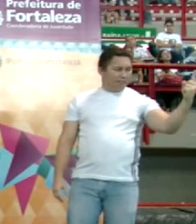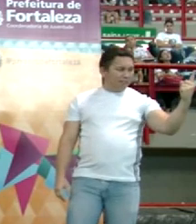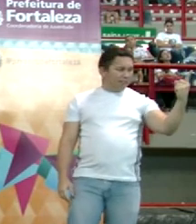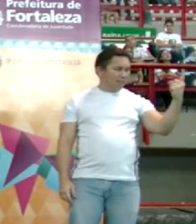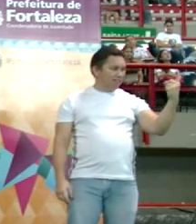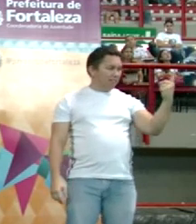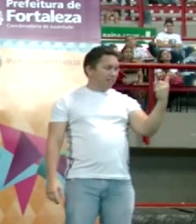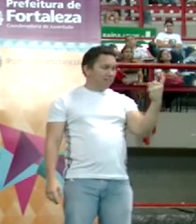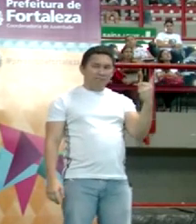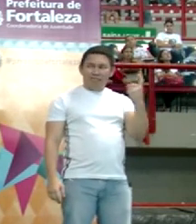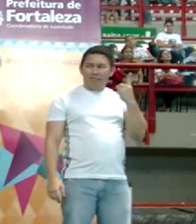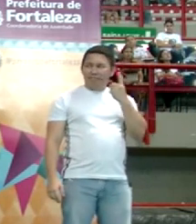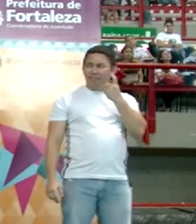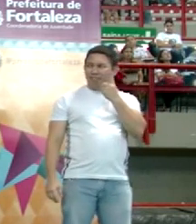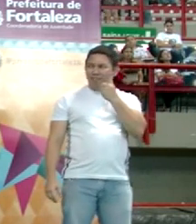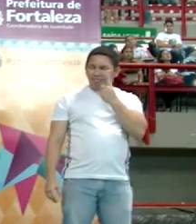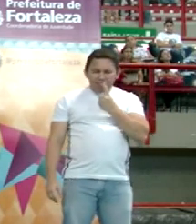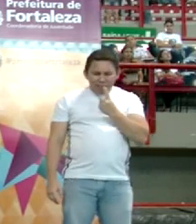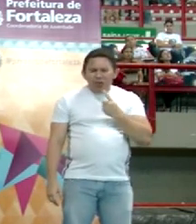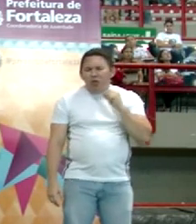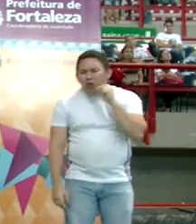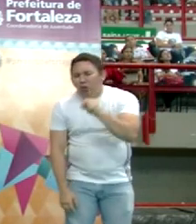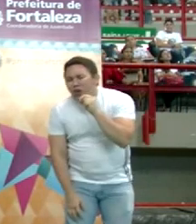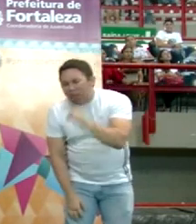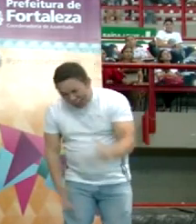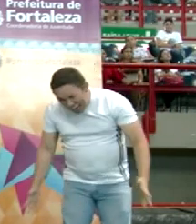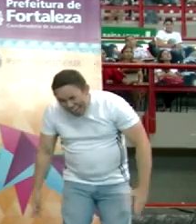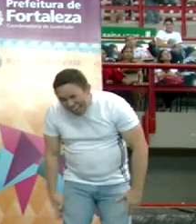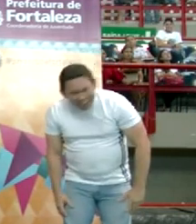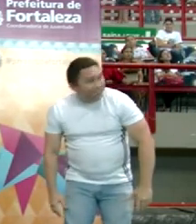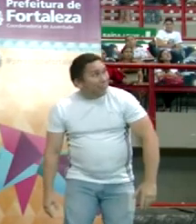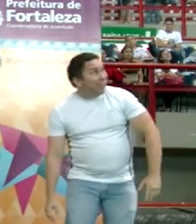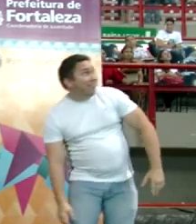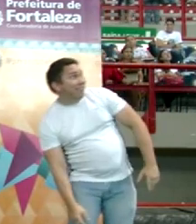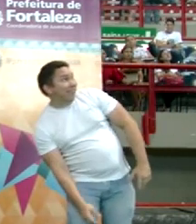aproximando de mim, chegou bem pertinho e fez, hã?